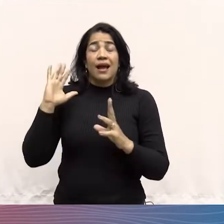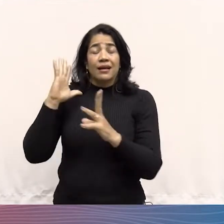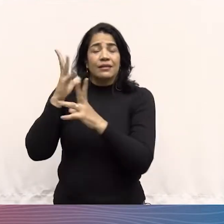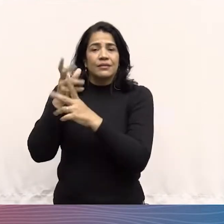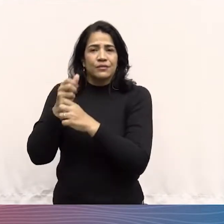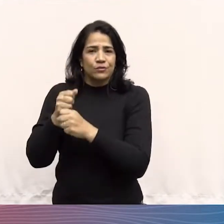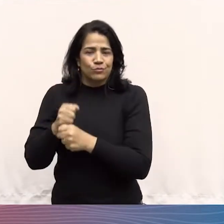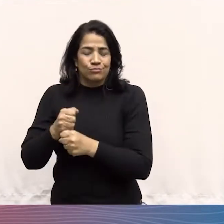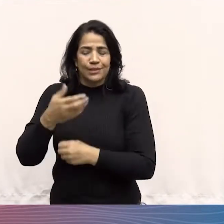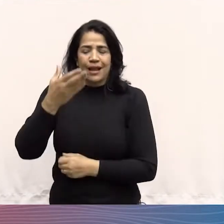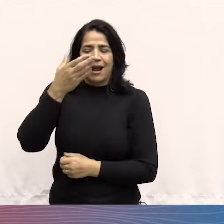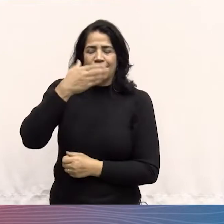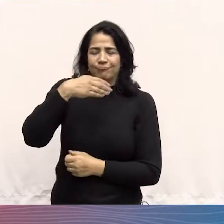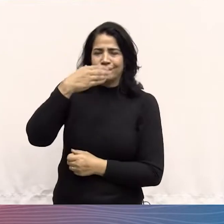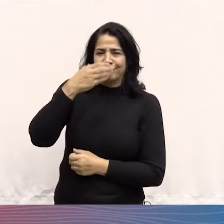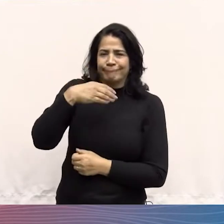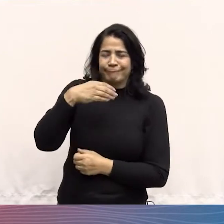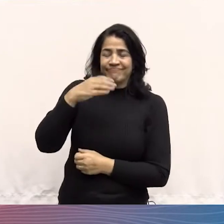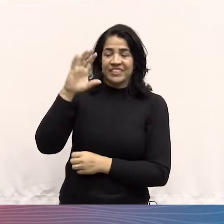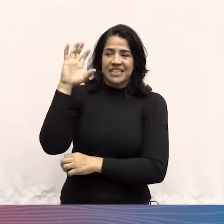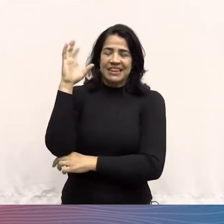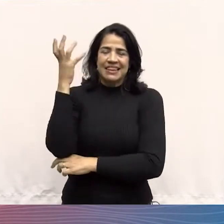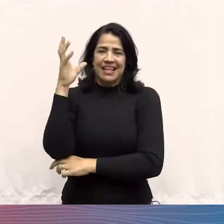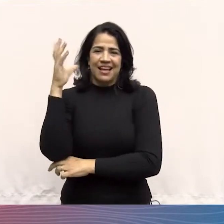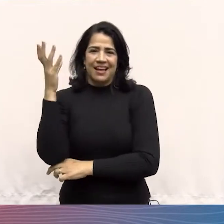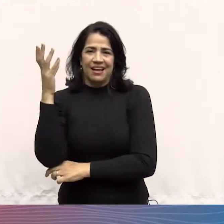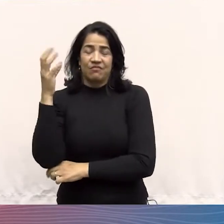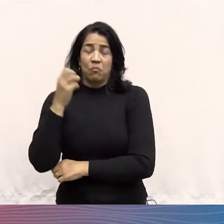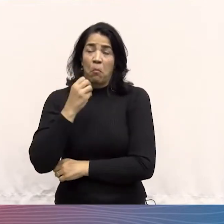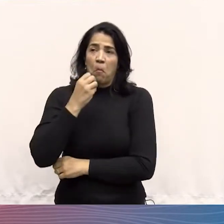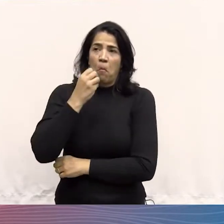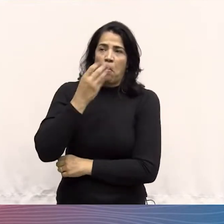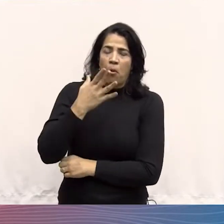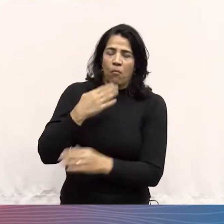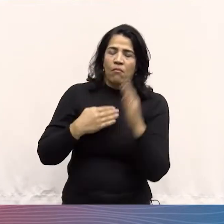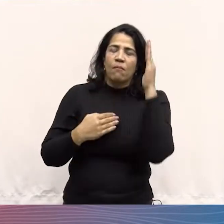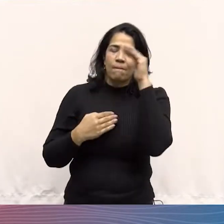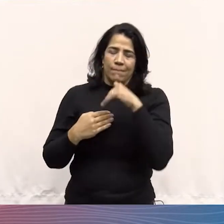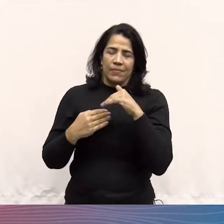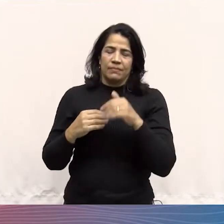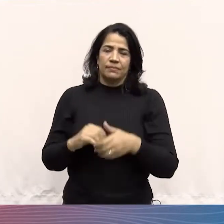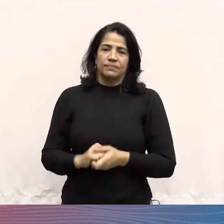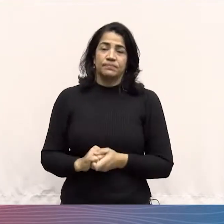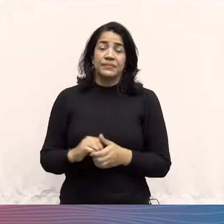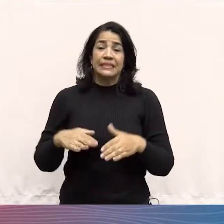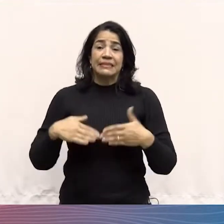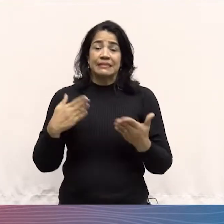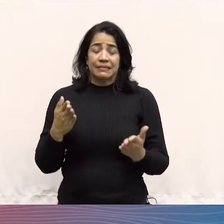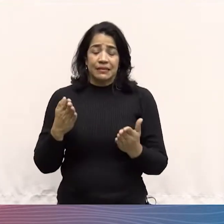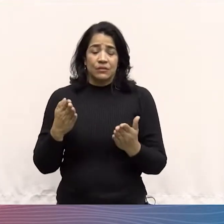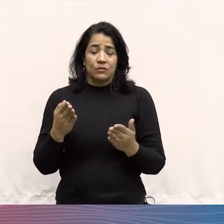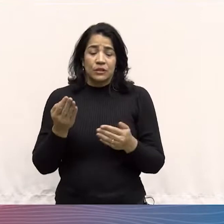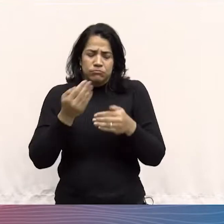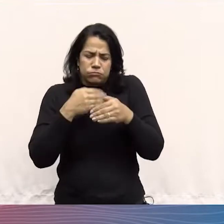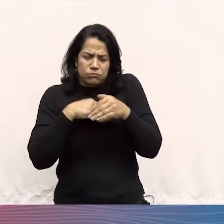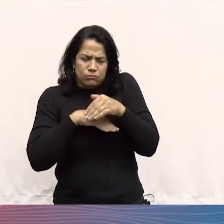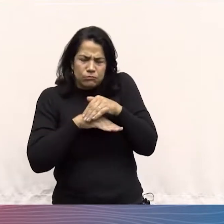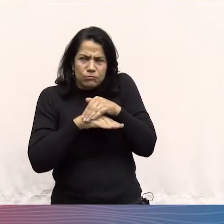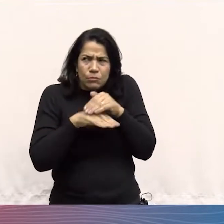de conhecimento do bem e do mal, né? Então eles se esconderam e Deus então, eles fizeram